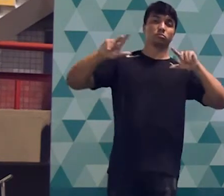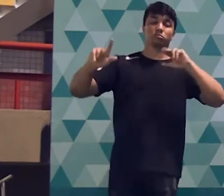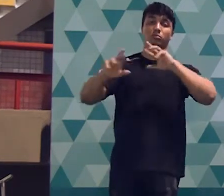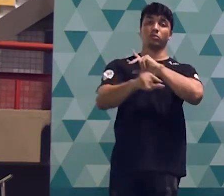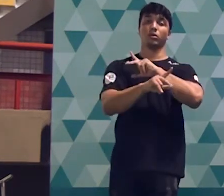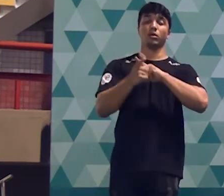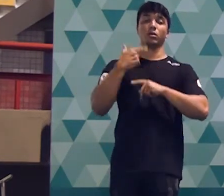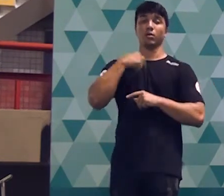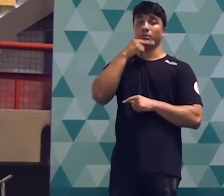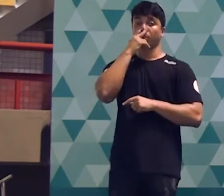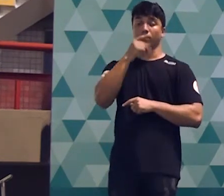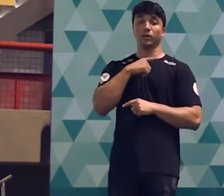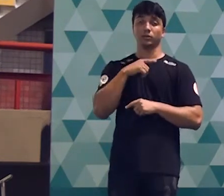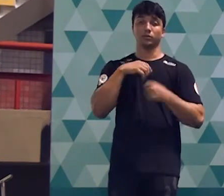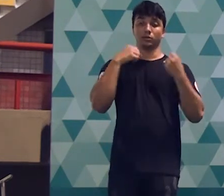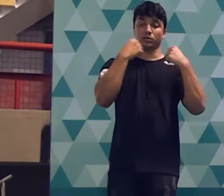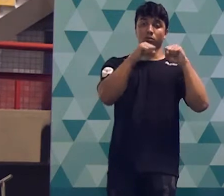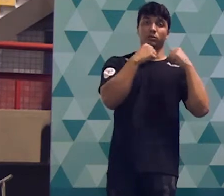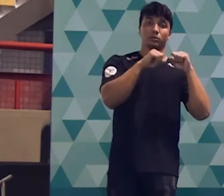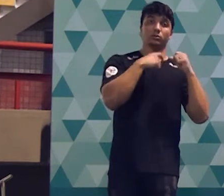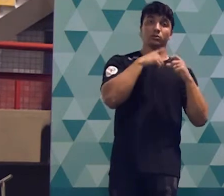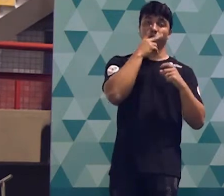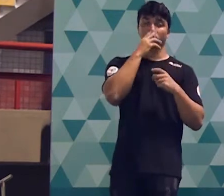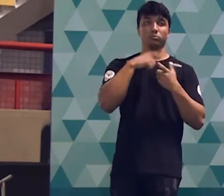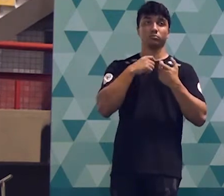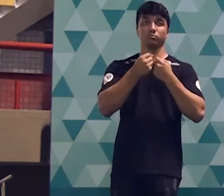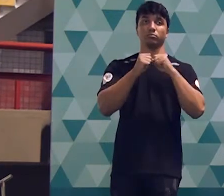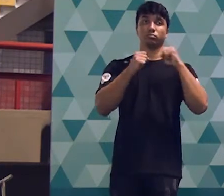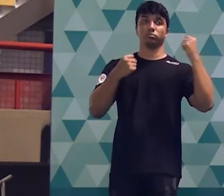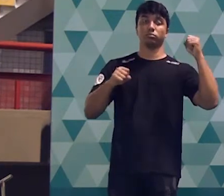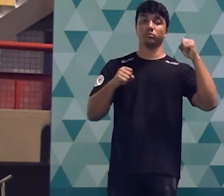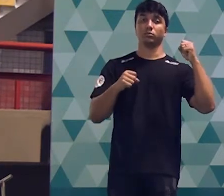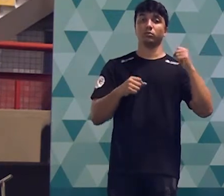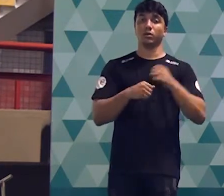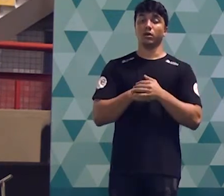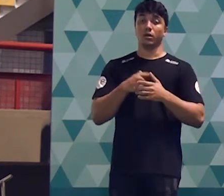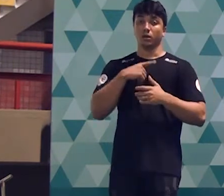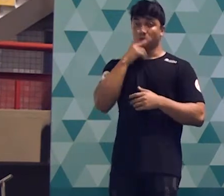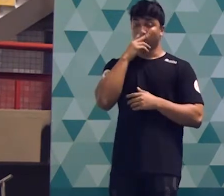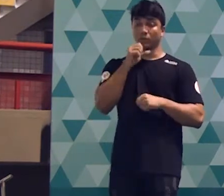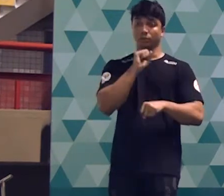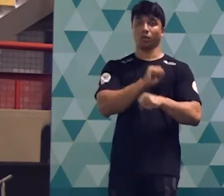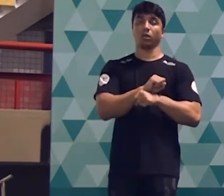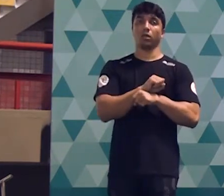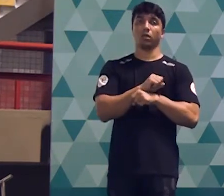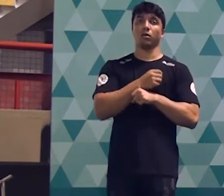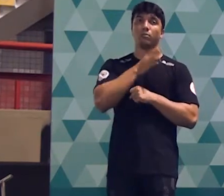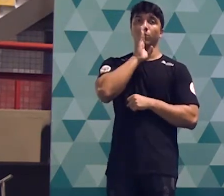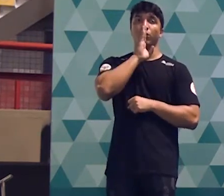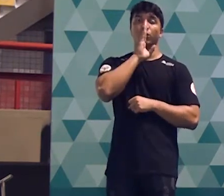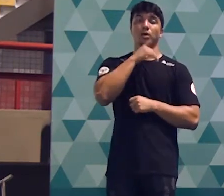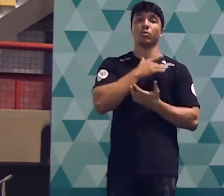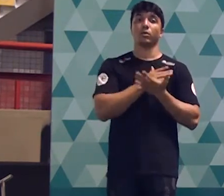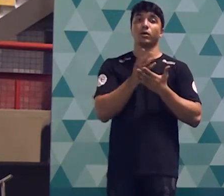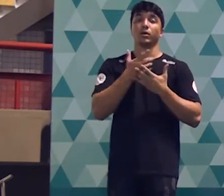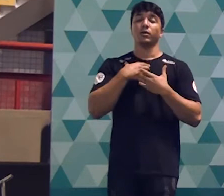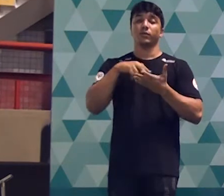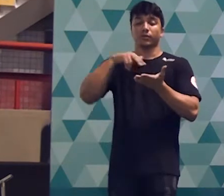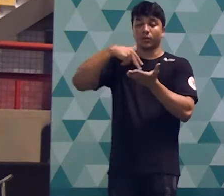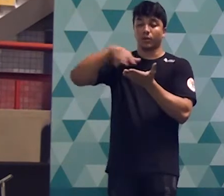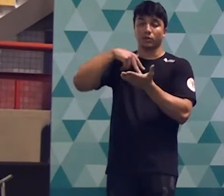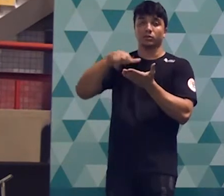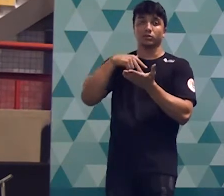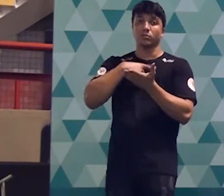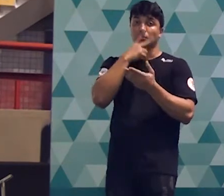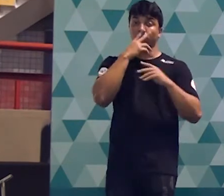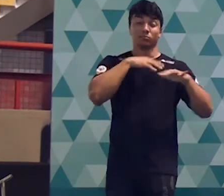nossa necessidade de exercício hoje é tão grande, a gente está tão parado, que quando você começa a dançar, meu filho, você vai para